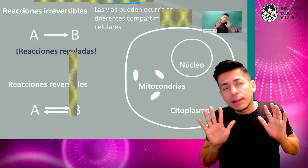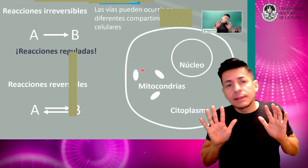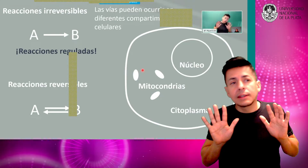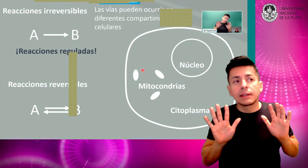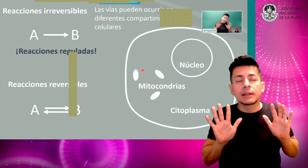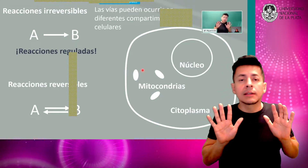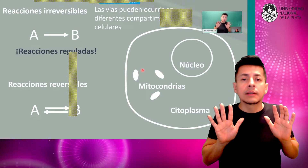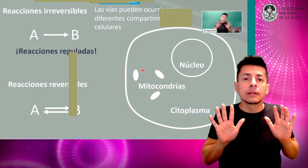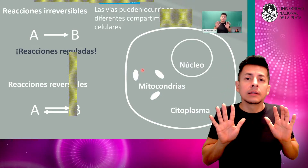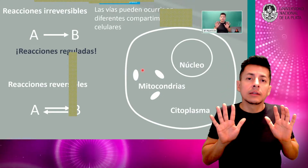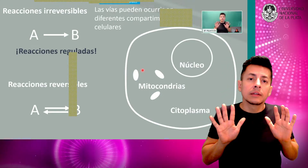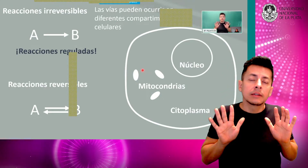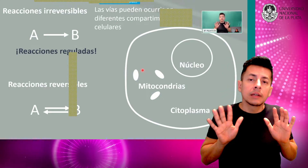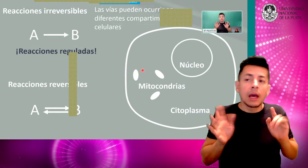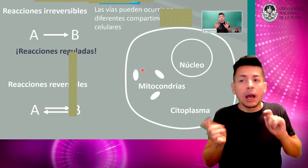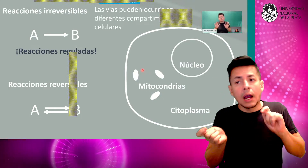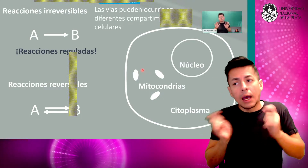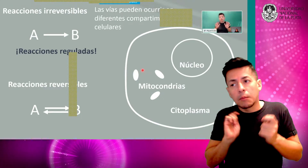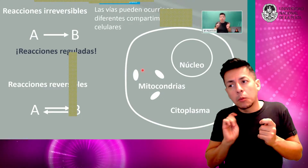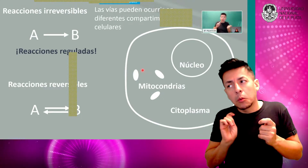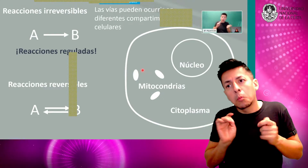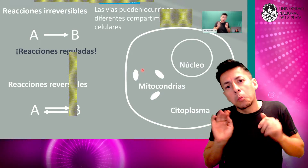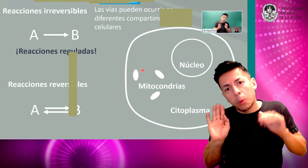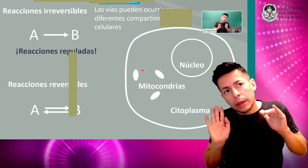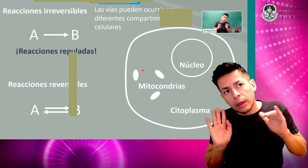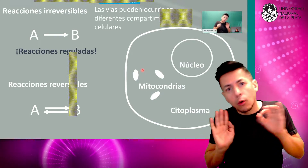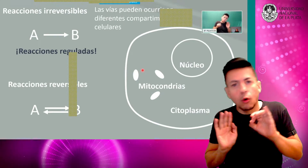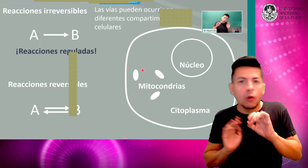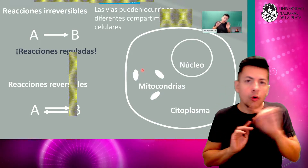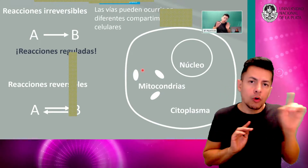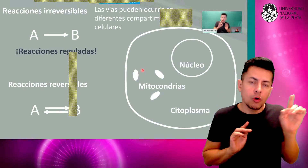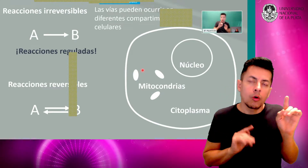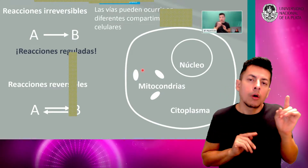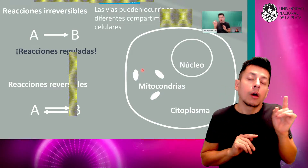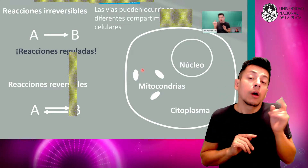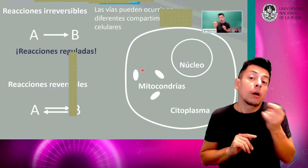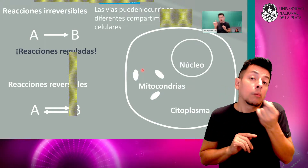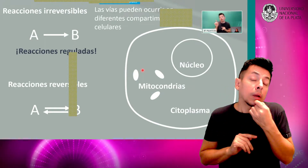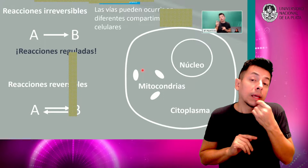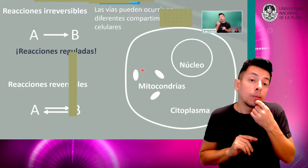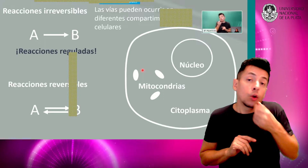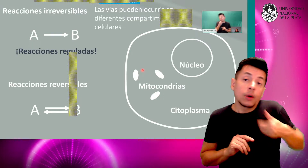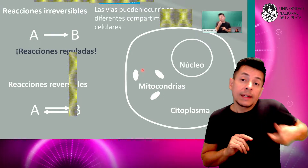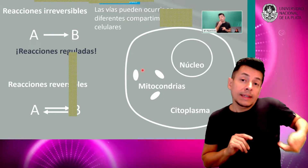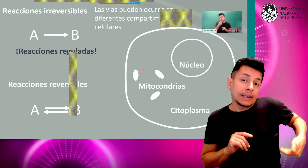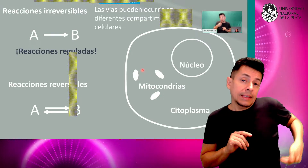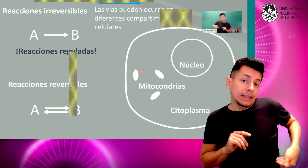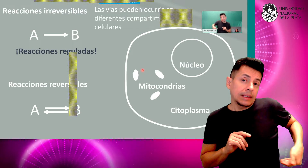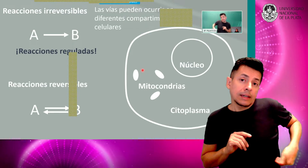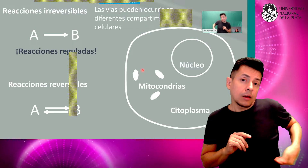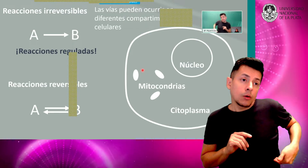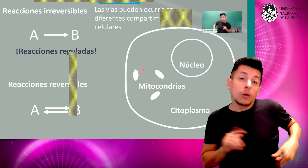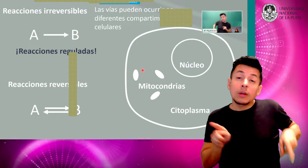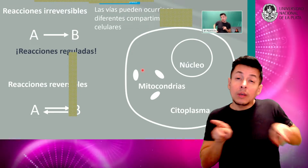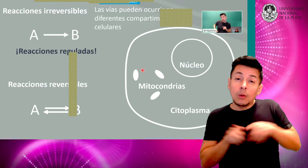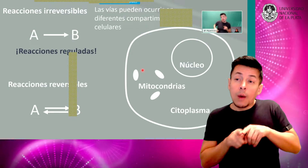realizar ciertas vías metabólicas. ¿Sí? Por ejemplo, estamos de acuerdo que el hígado no cumple la misma función que el